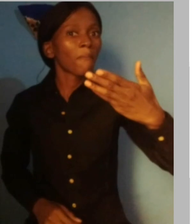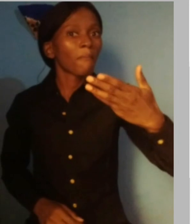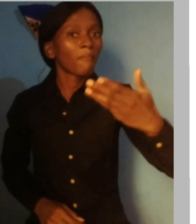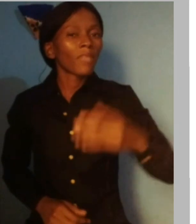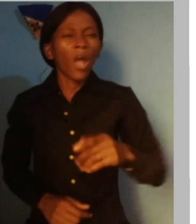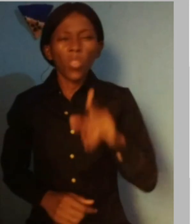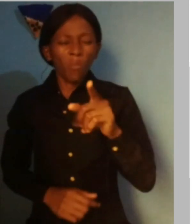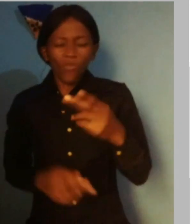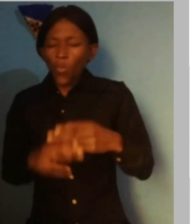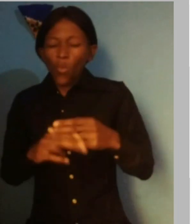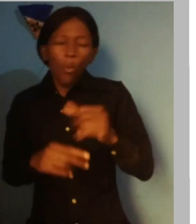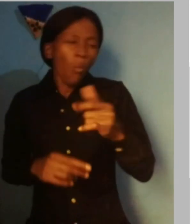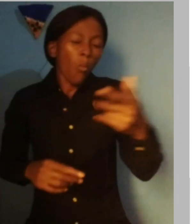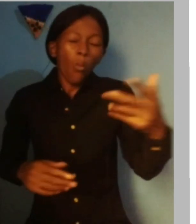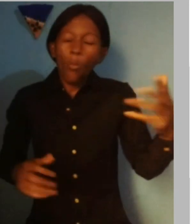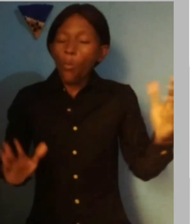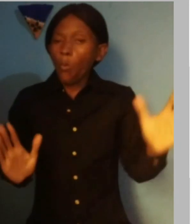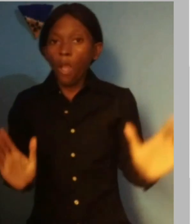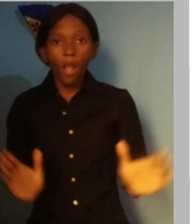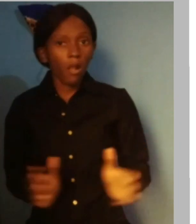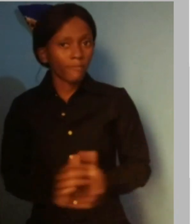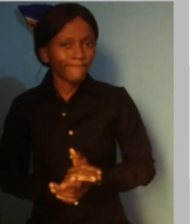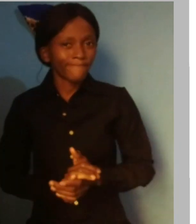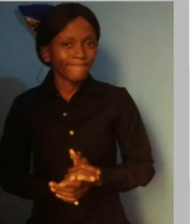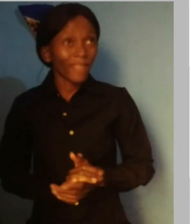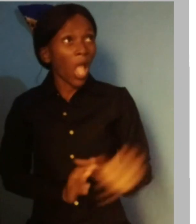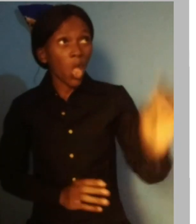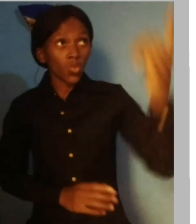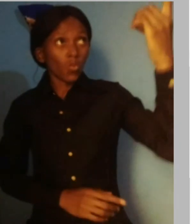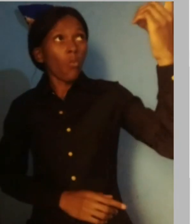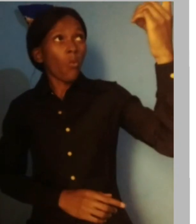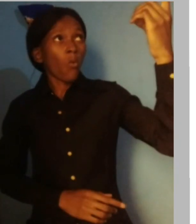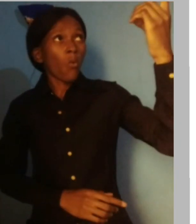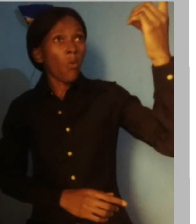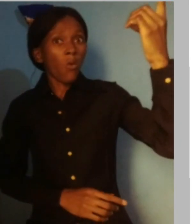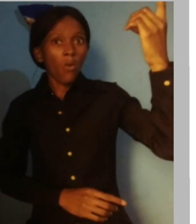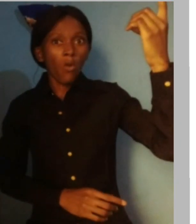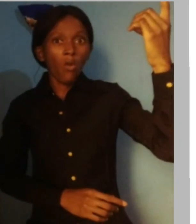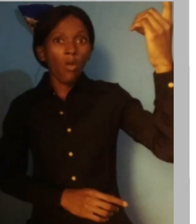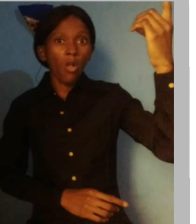Tu aimes certainement Dieu, n'est-ce pas? Quel que soit comment tu l'appelles.